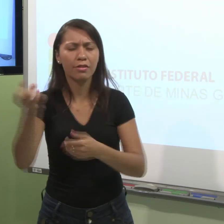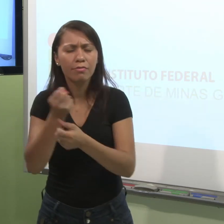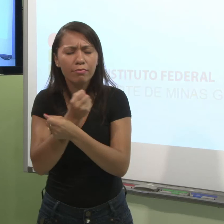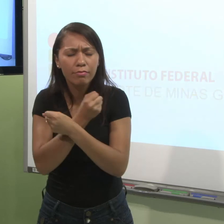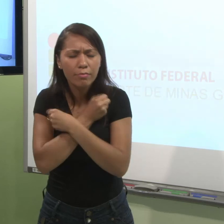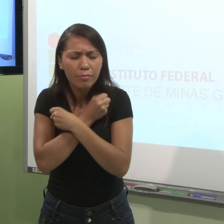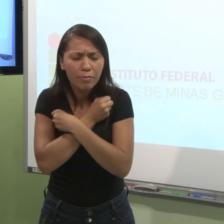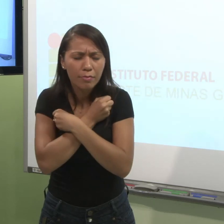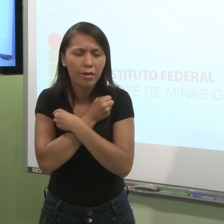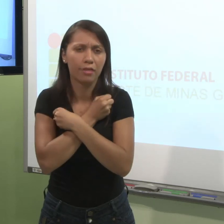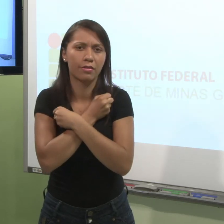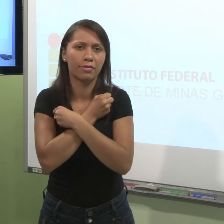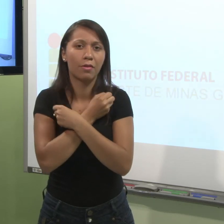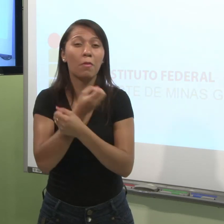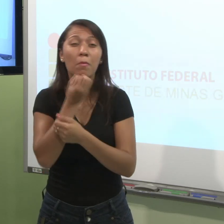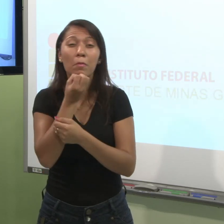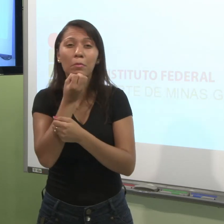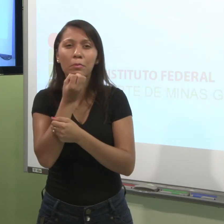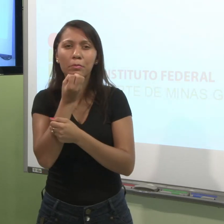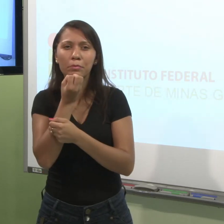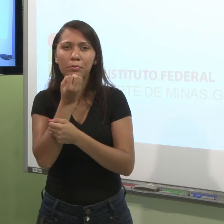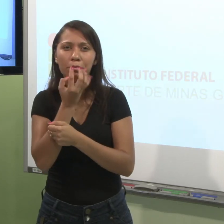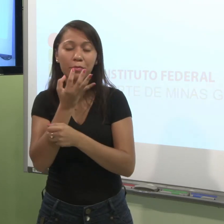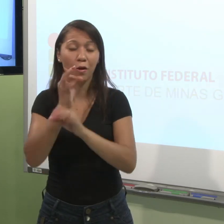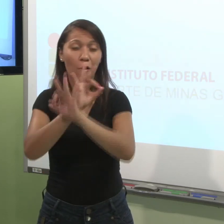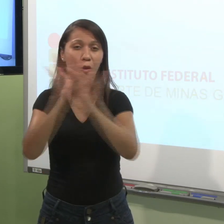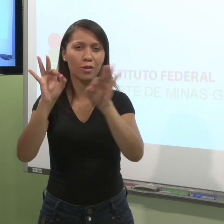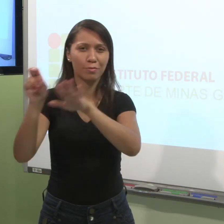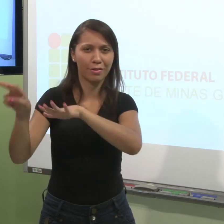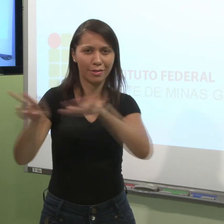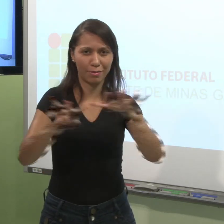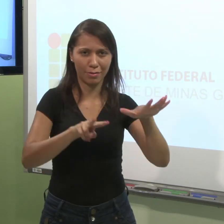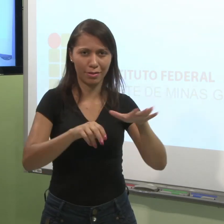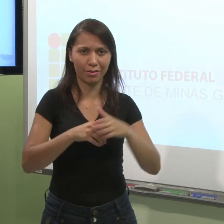abraço em vocês todos e uma ótima semana e até a próxima videoaula. Tchau!